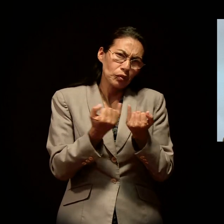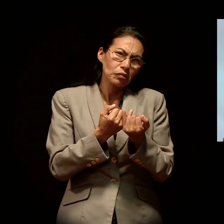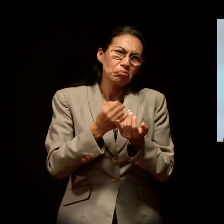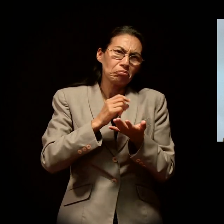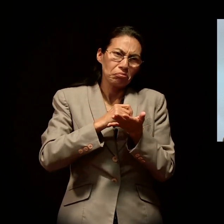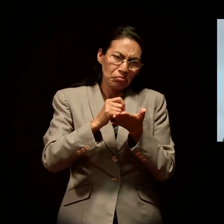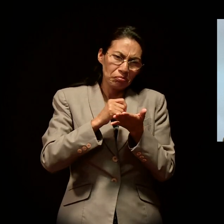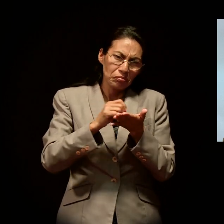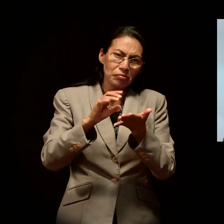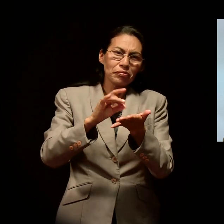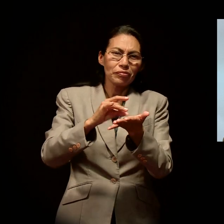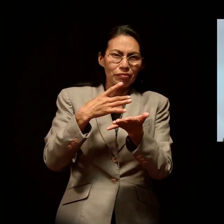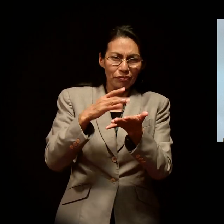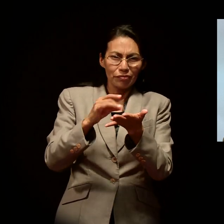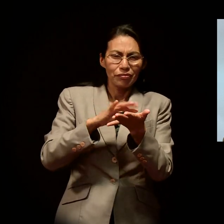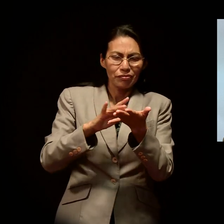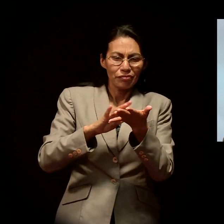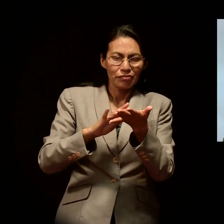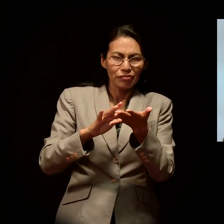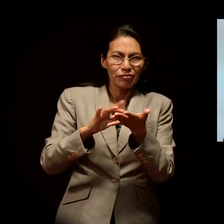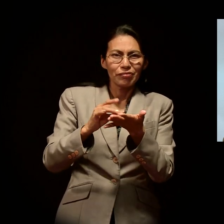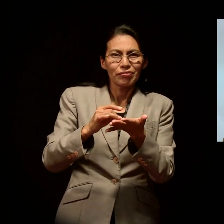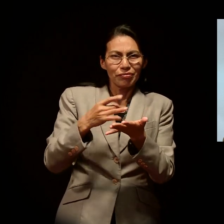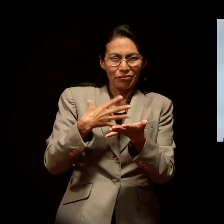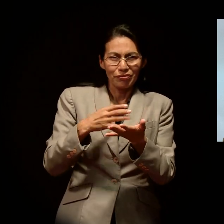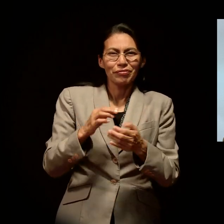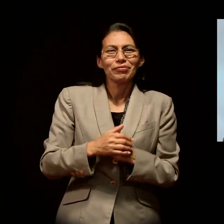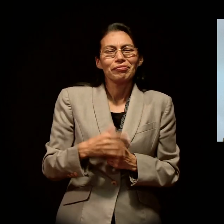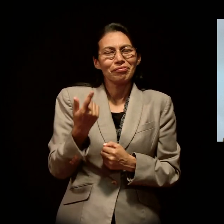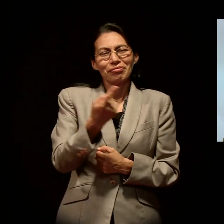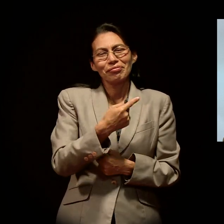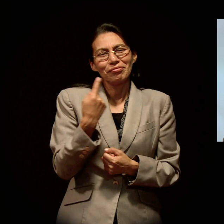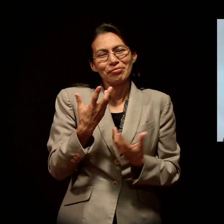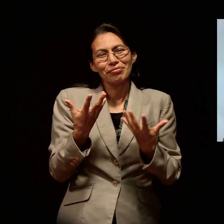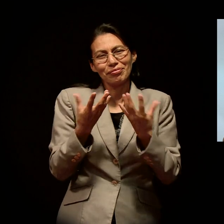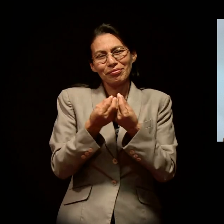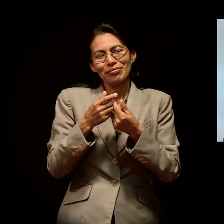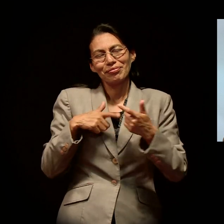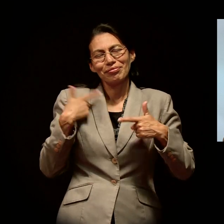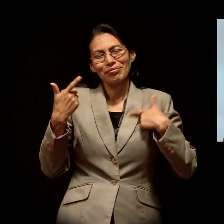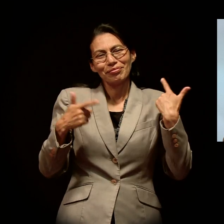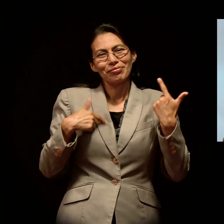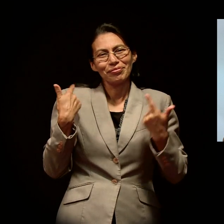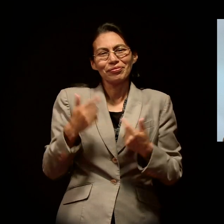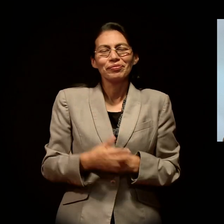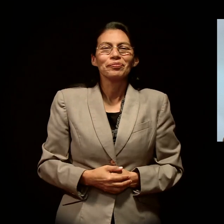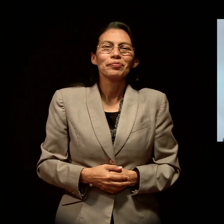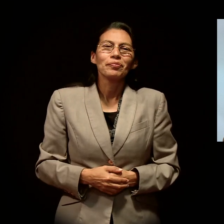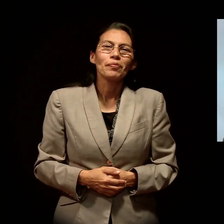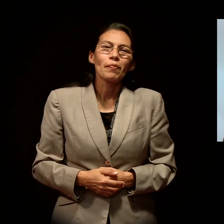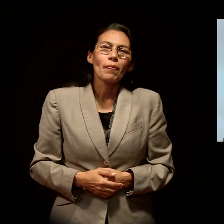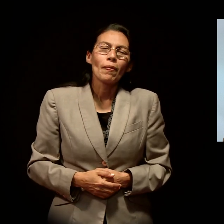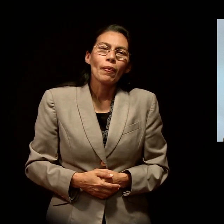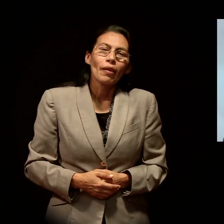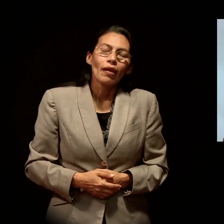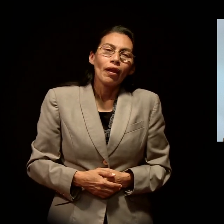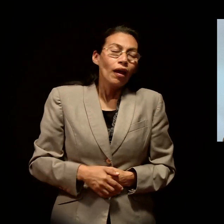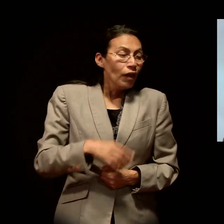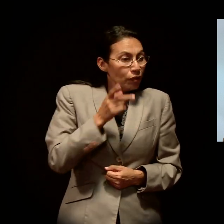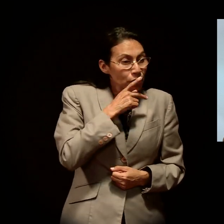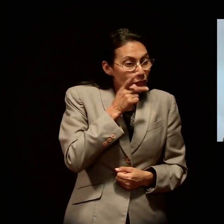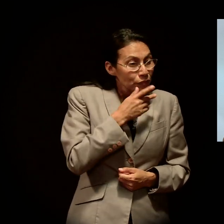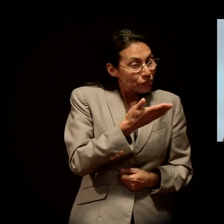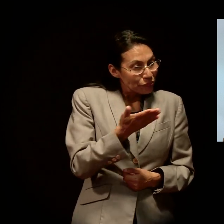agradecimiento también Escríbelo para que nos gocemos contigo en este programa Así que